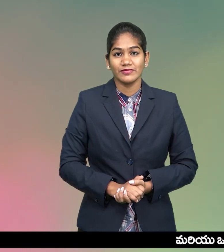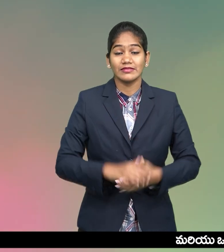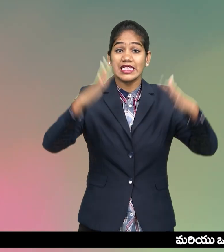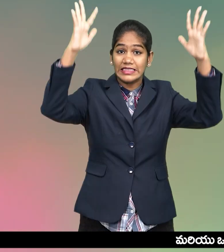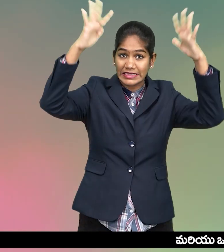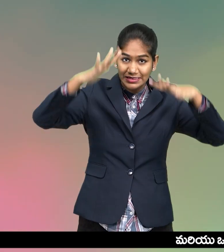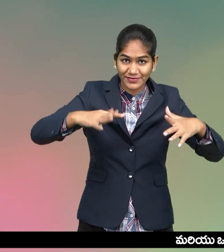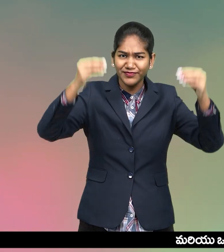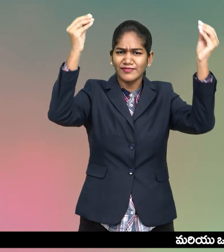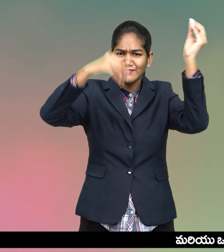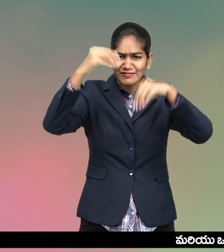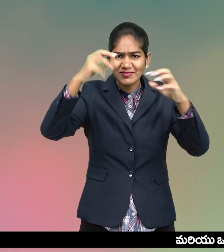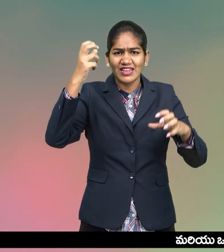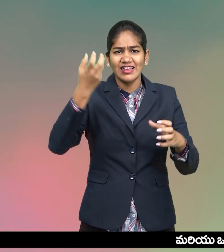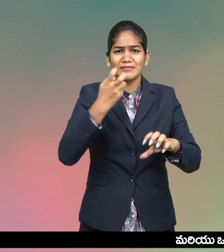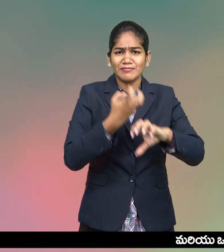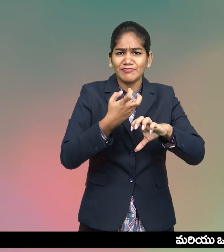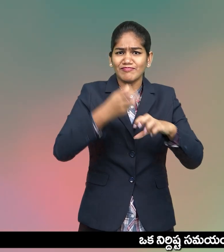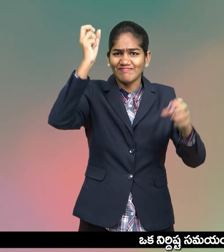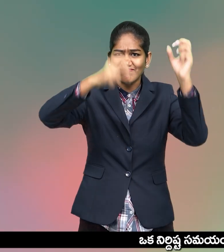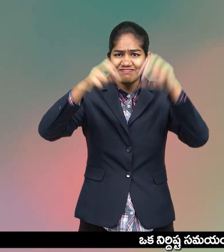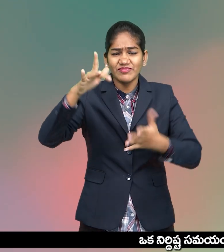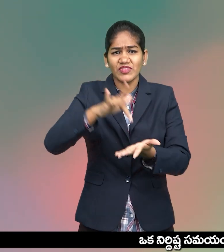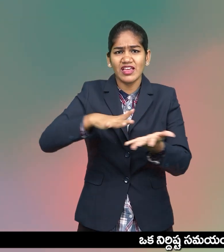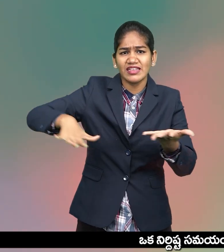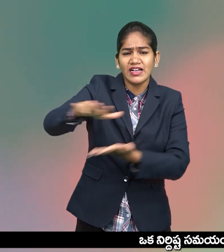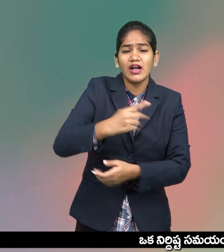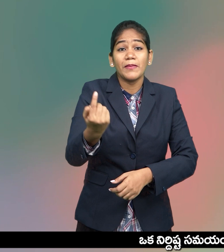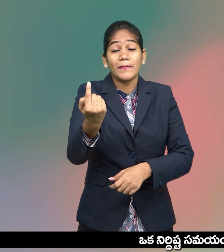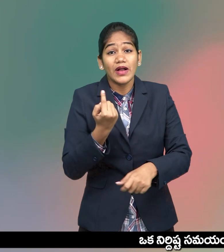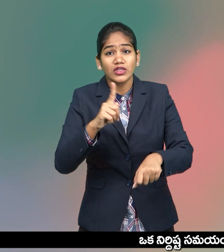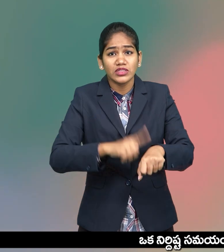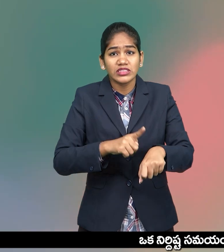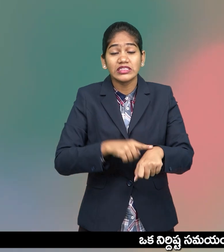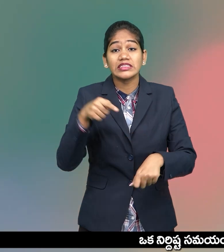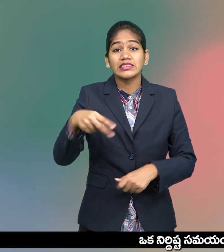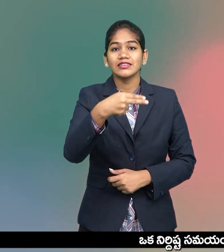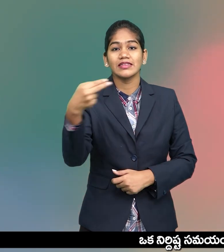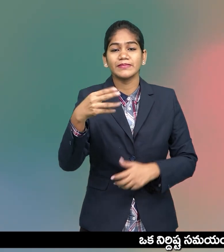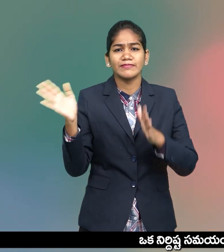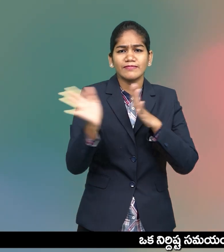మరియు ఒక ప్రాంతంలో అవపాతం ఒక నిర్దిష్ట సమయంలో వాతావరణాన్ని సూచిస్తుంది.